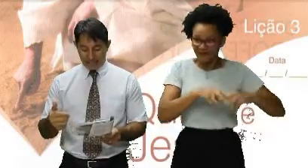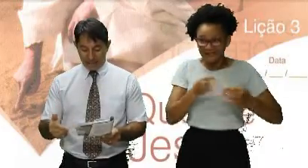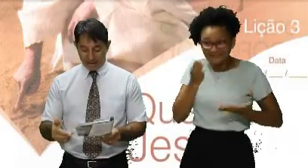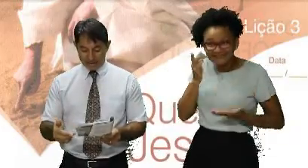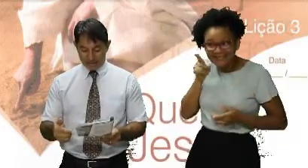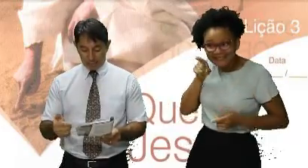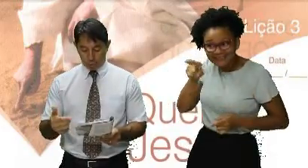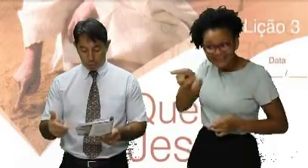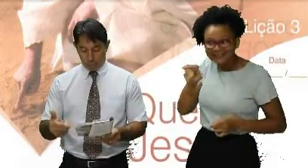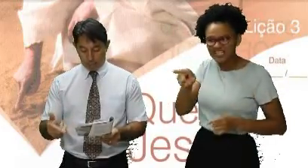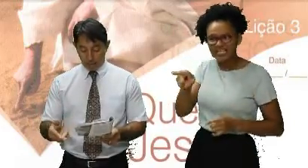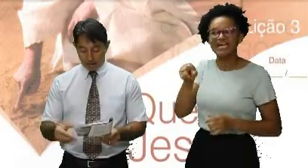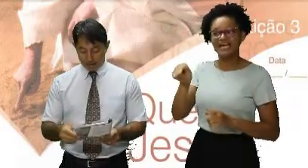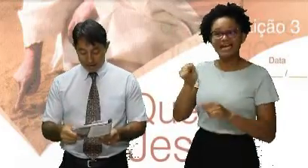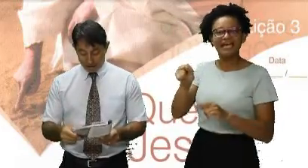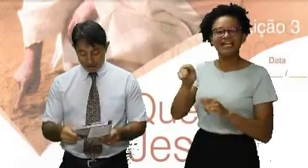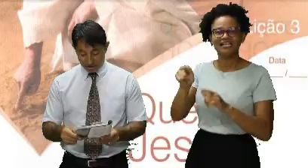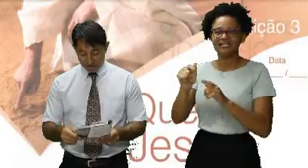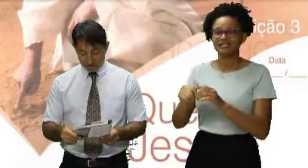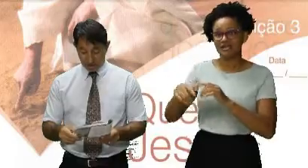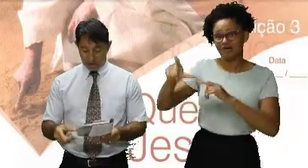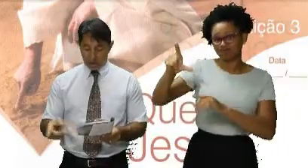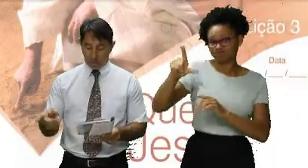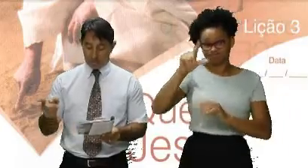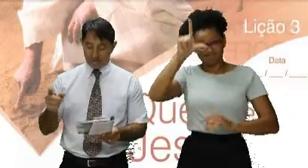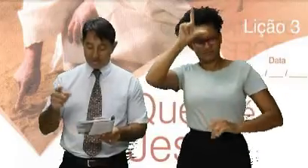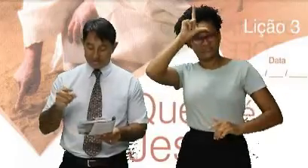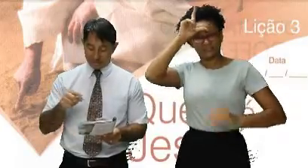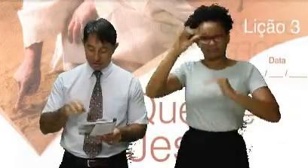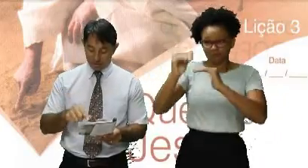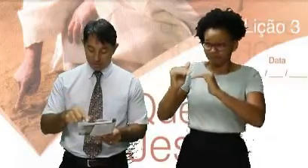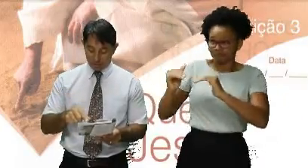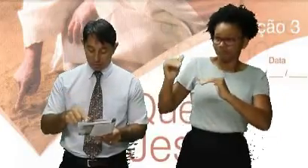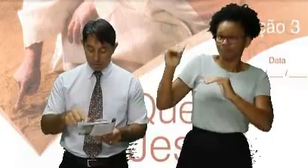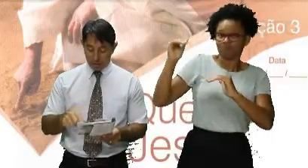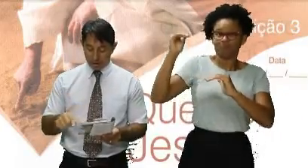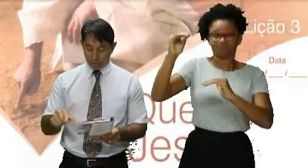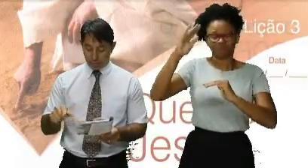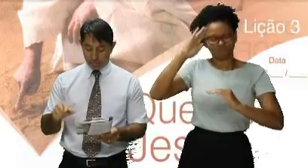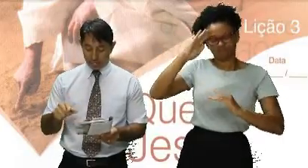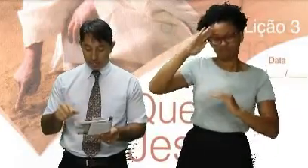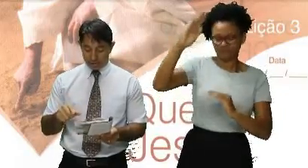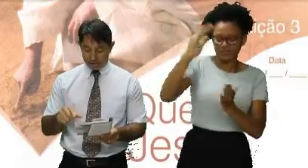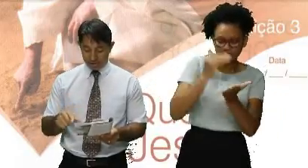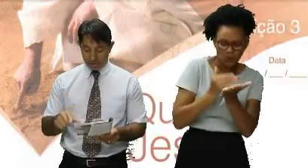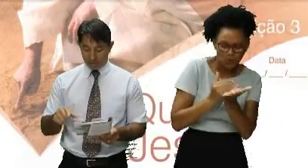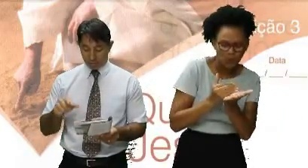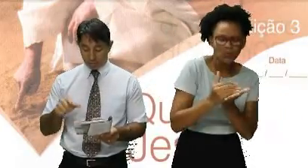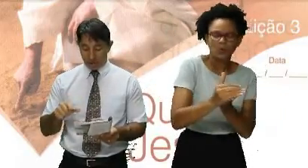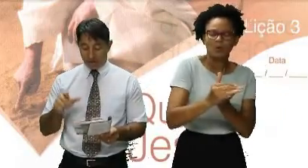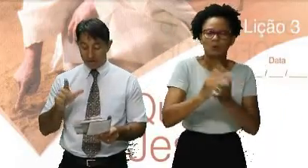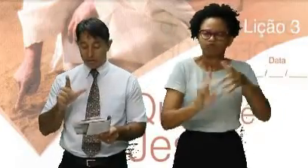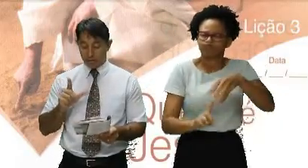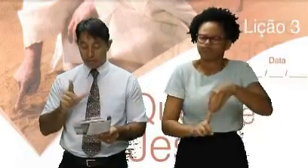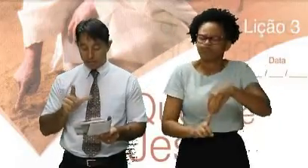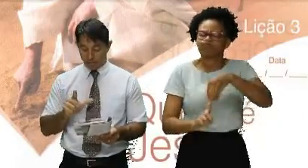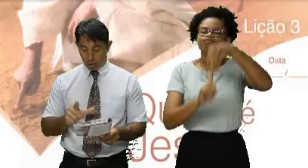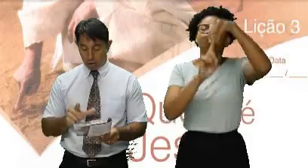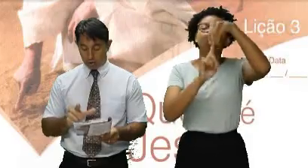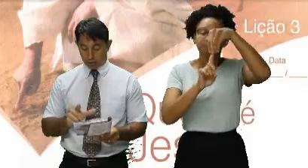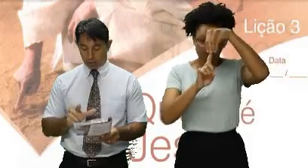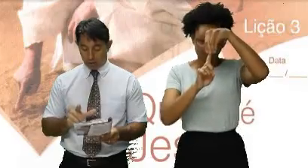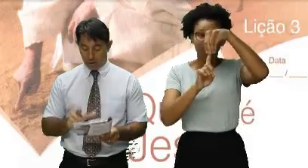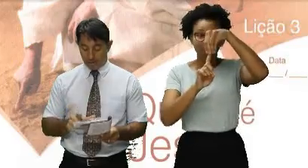a cabeça do corpo da igreja, é o princípio e o primogênito dentre